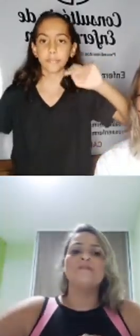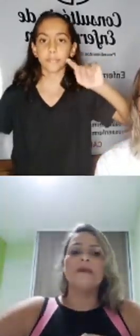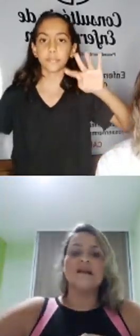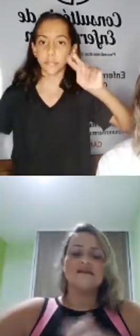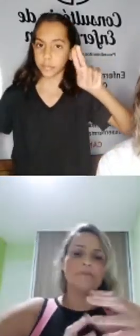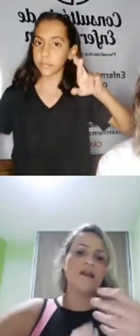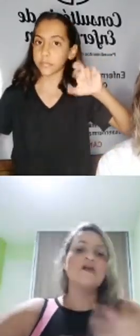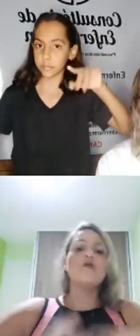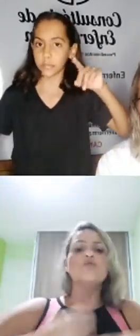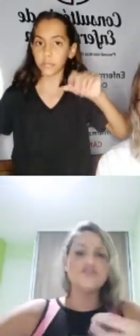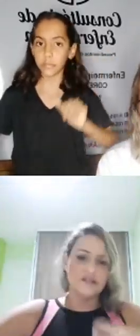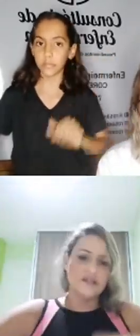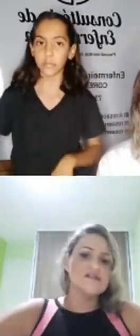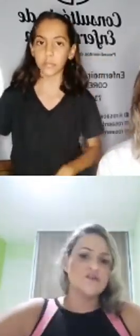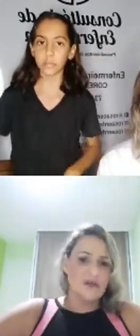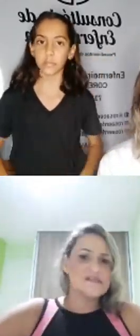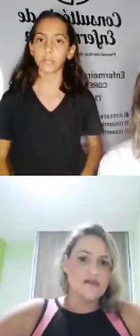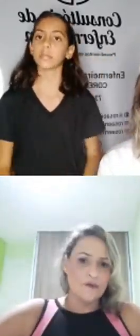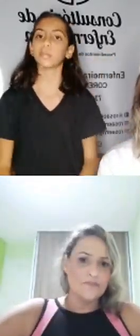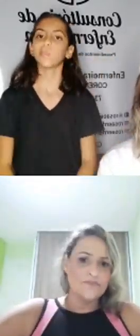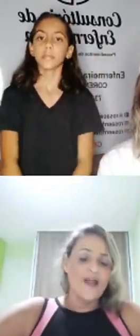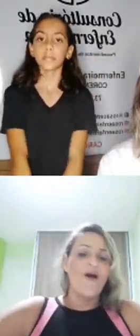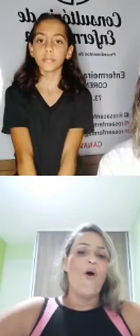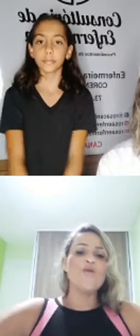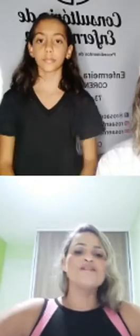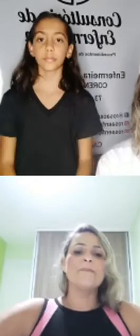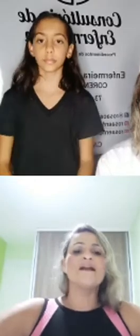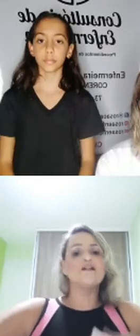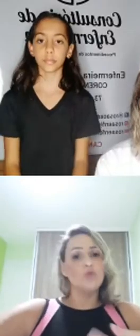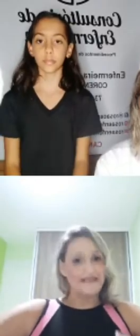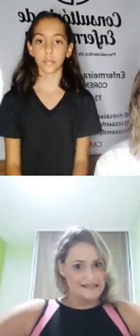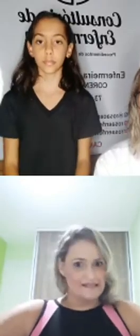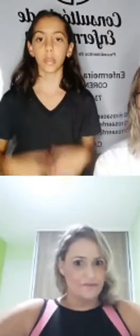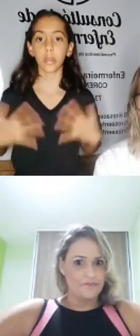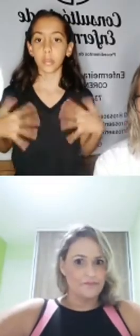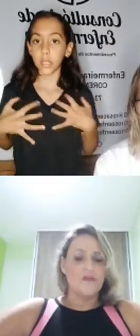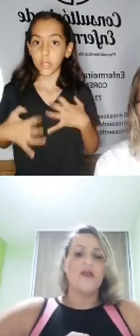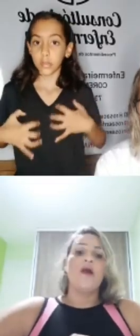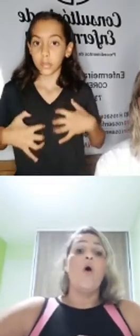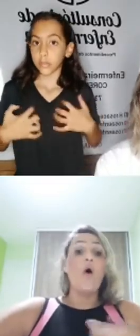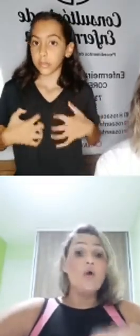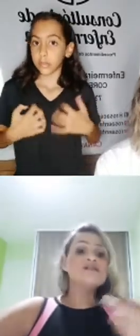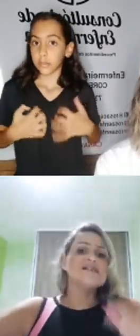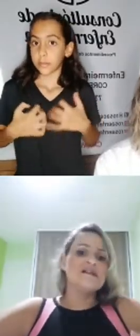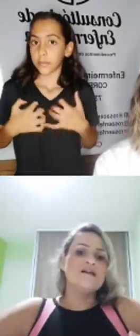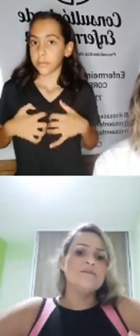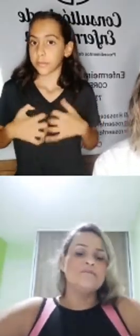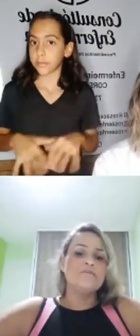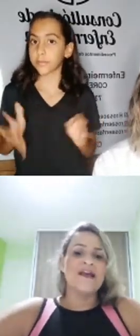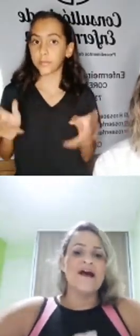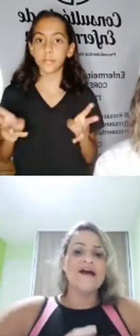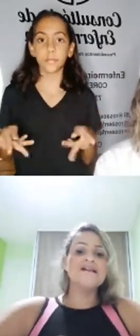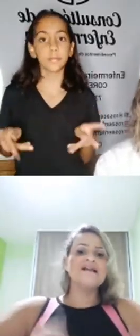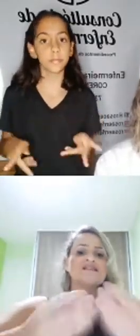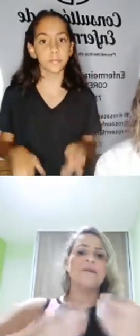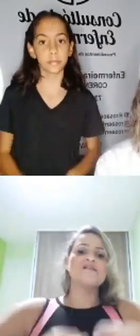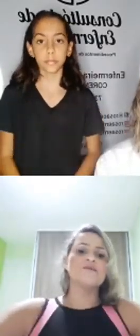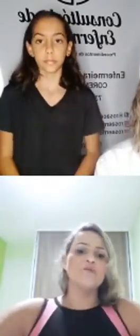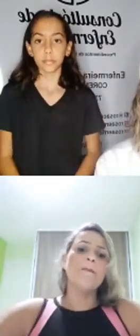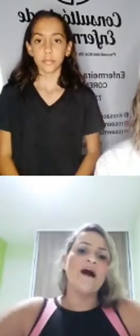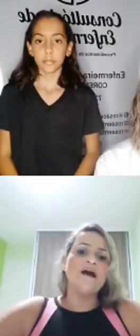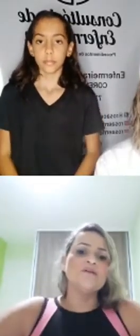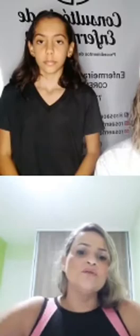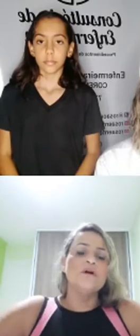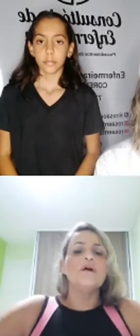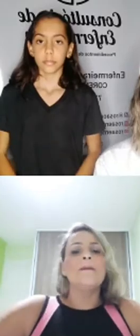se pela angústia da situação, ou se pela doença, ou se pela antecipação